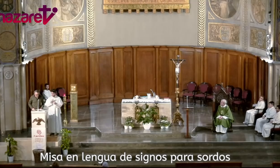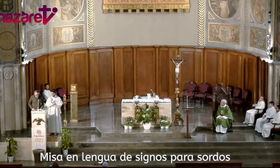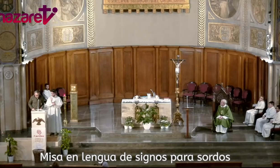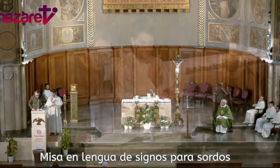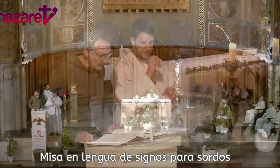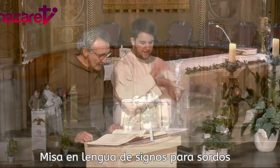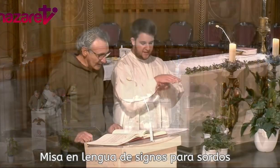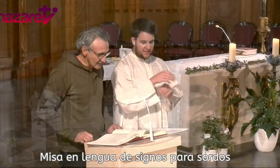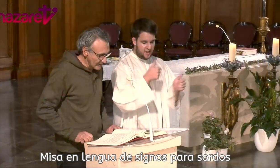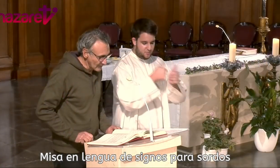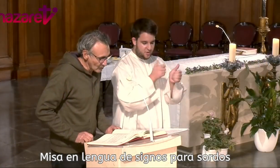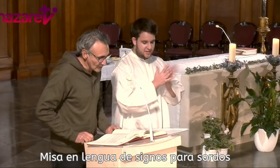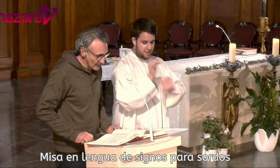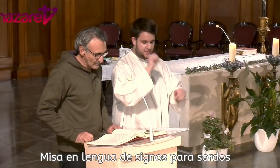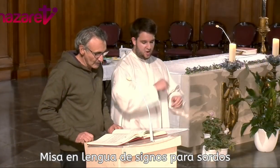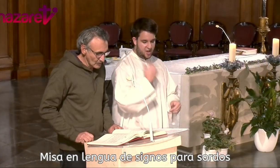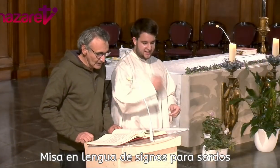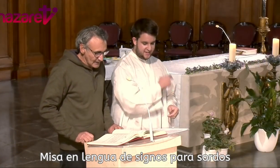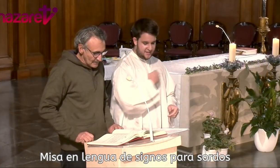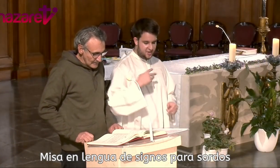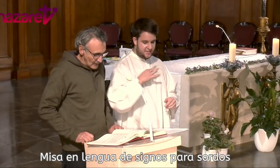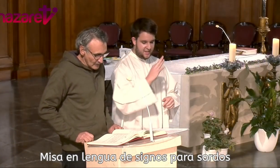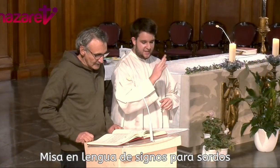Lectura de la primera carta del apóstol San Pablo a los